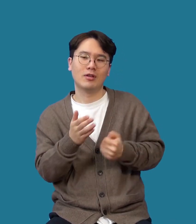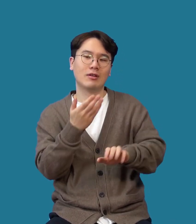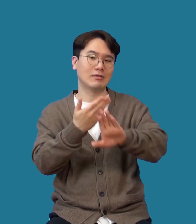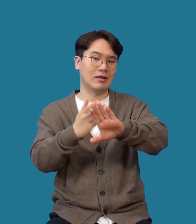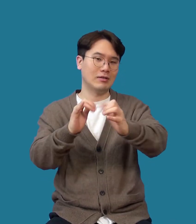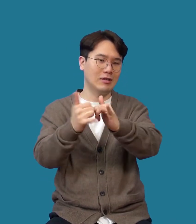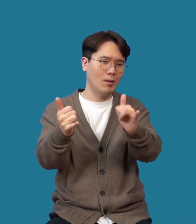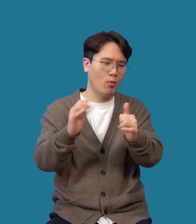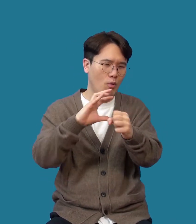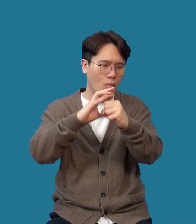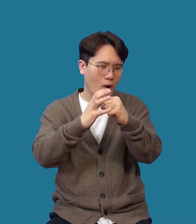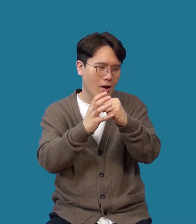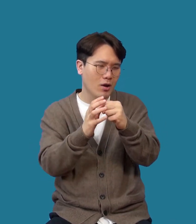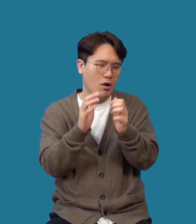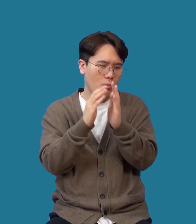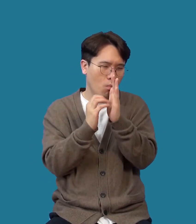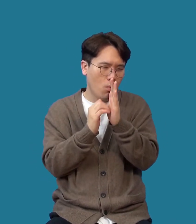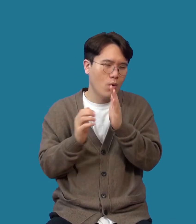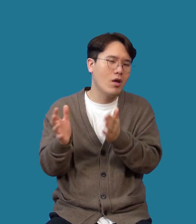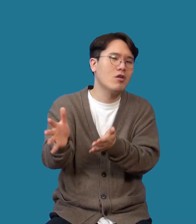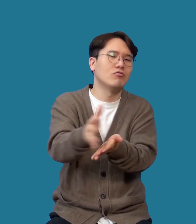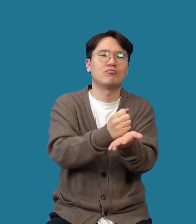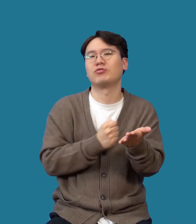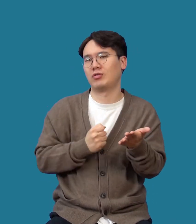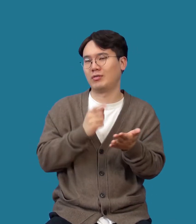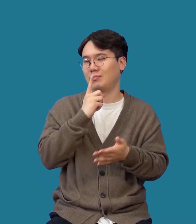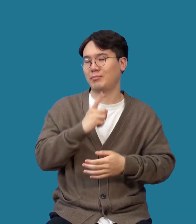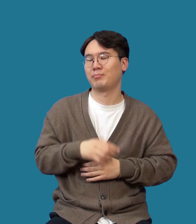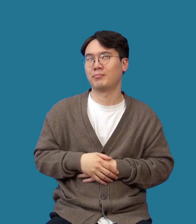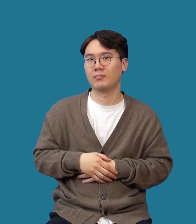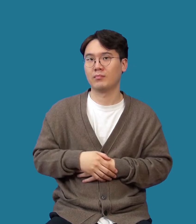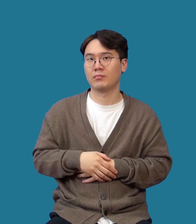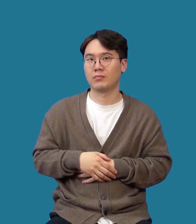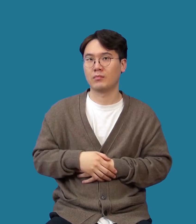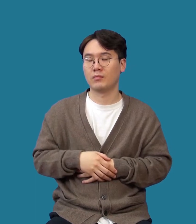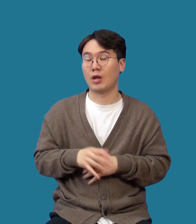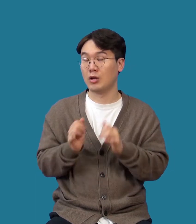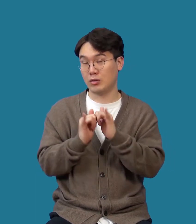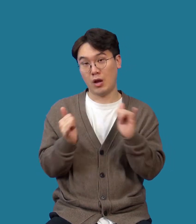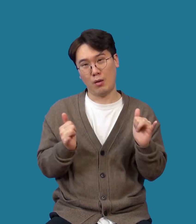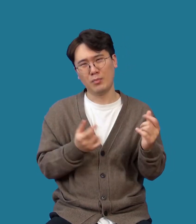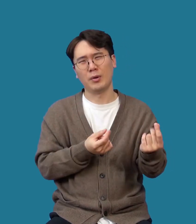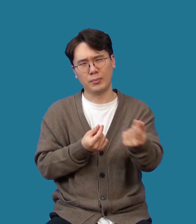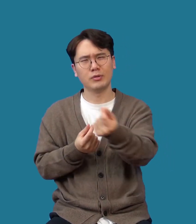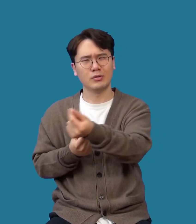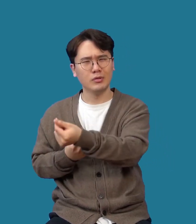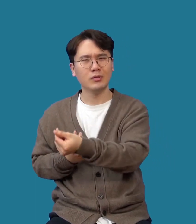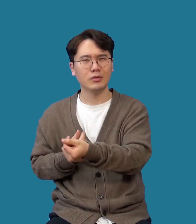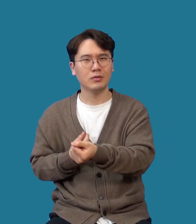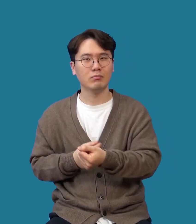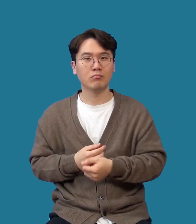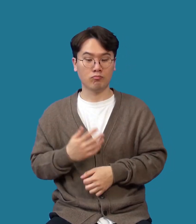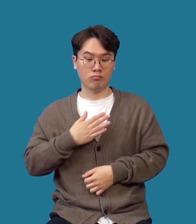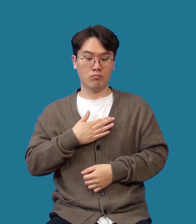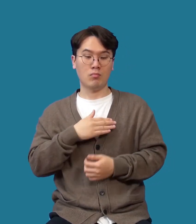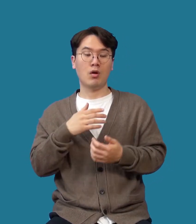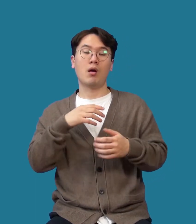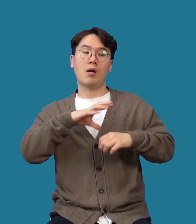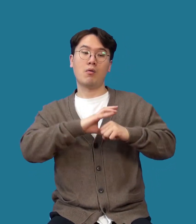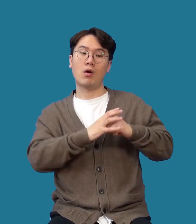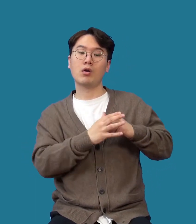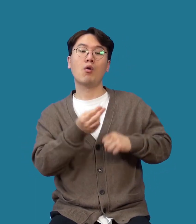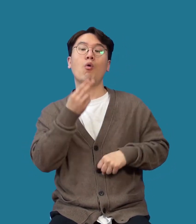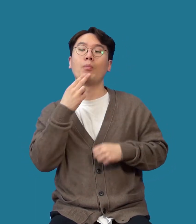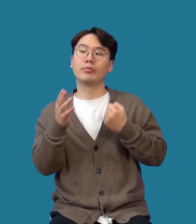어거스틴이 인간 심리를 꿰뚫어 보고 있지 않습니까? 인간이 그렇습니다. 배가 없어서 훔치는 것이